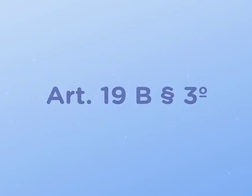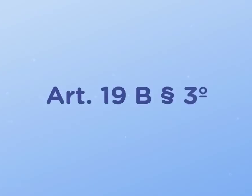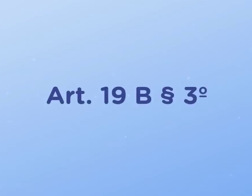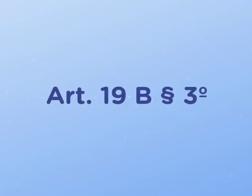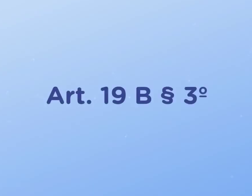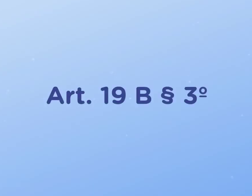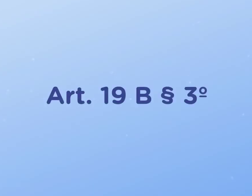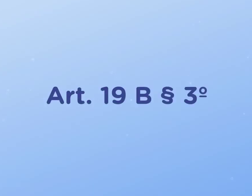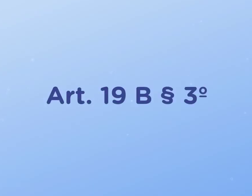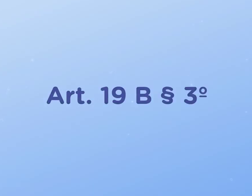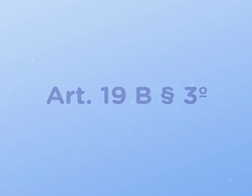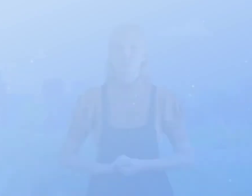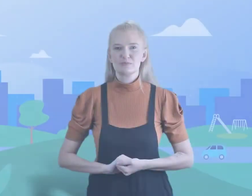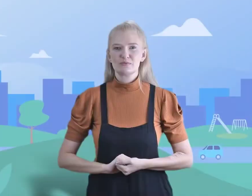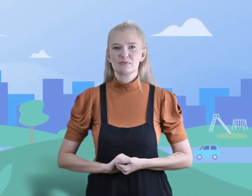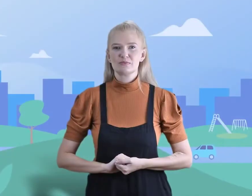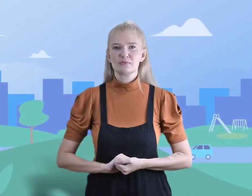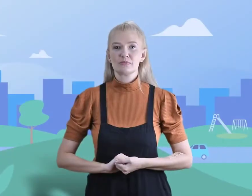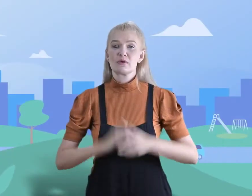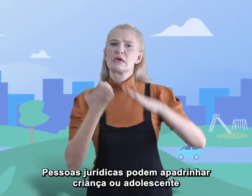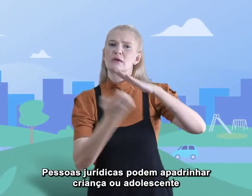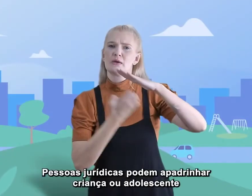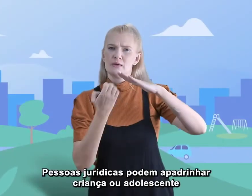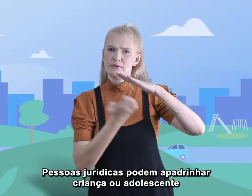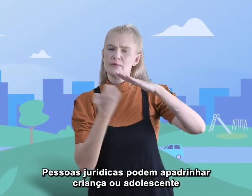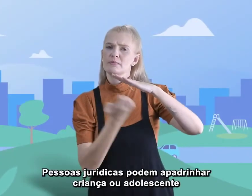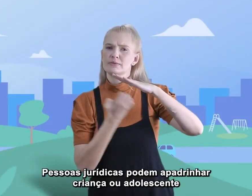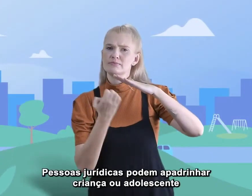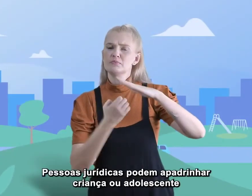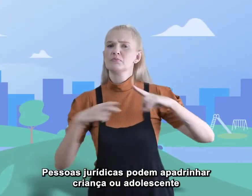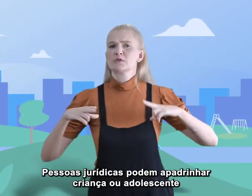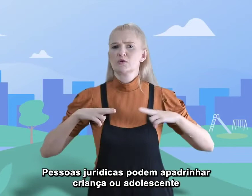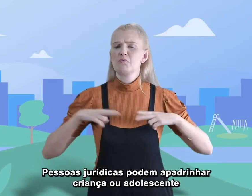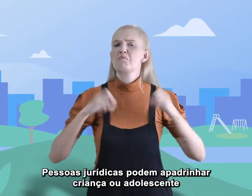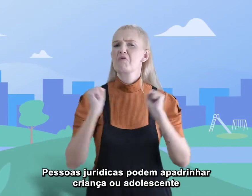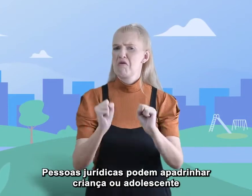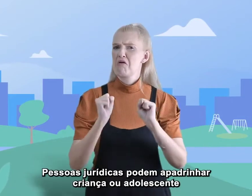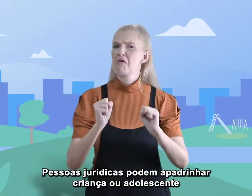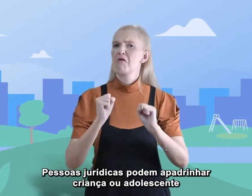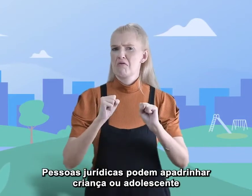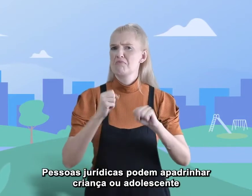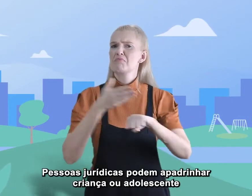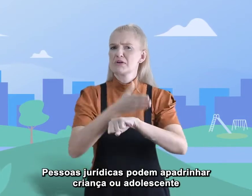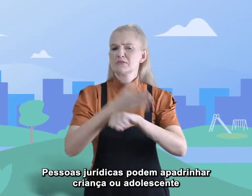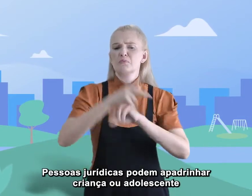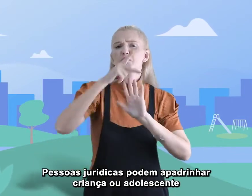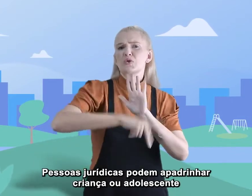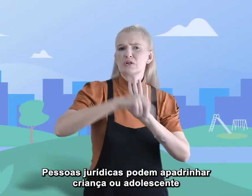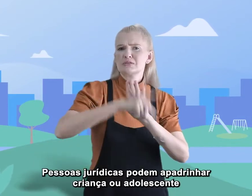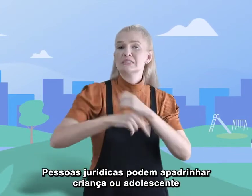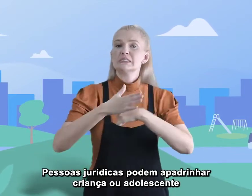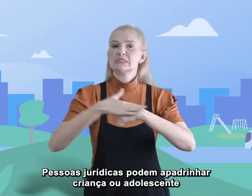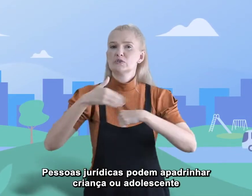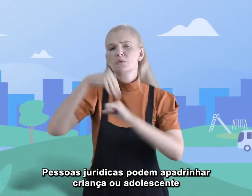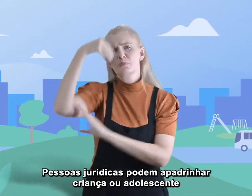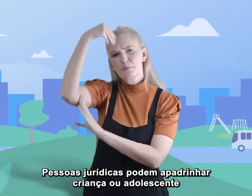Artigo 19b, parágrafo 3º. Pessoas jurídicas podem apadrinhar criança ou adolescente, a